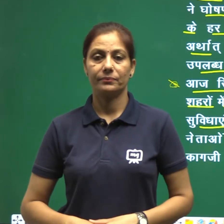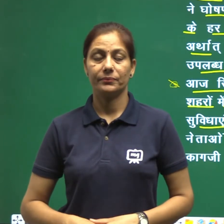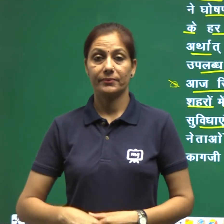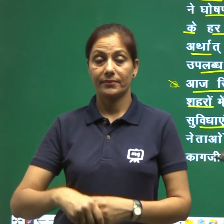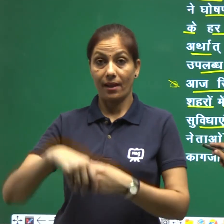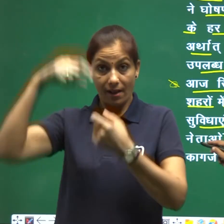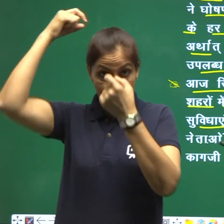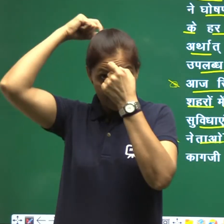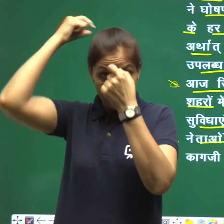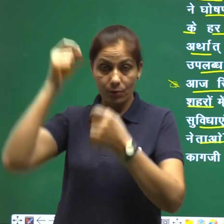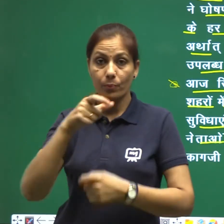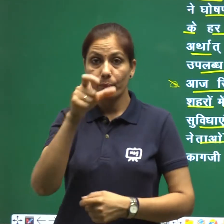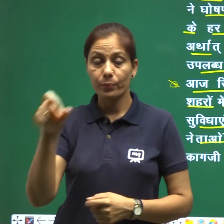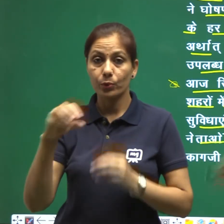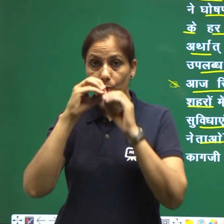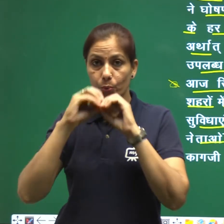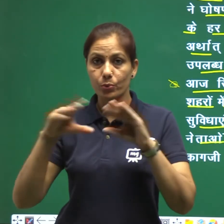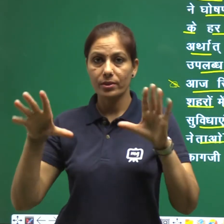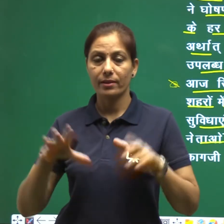नेताओं की घोषणाएं